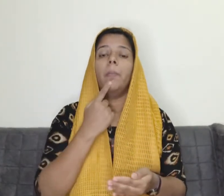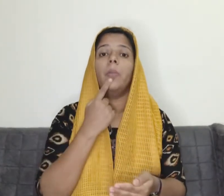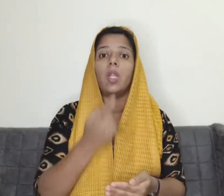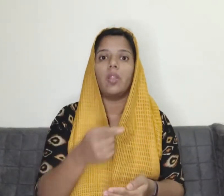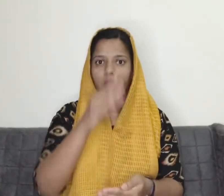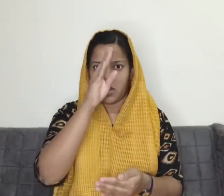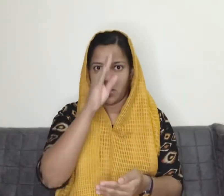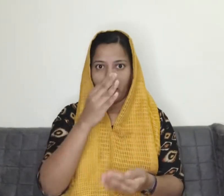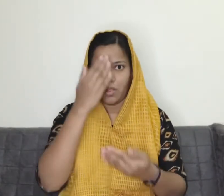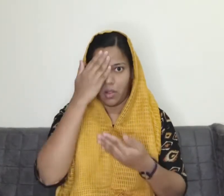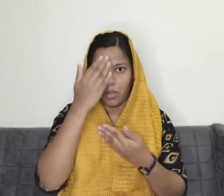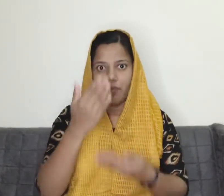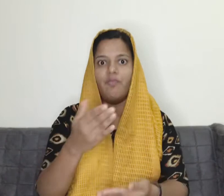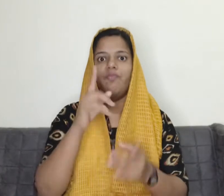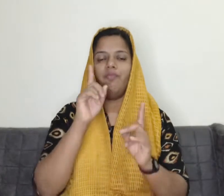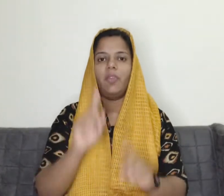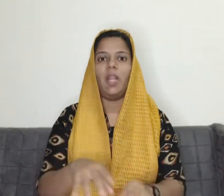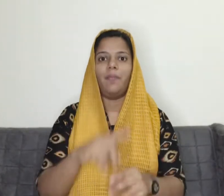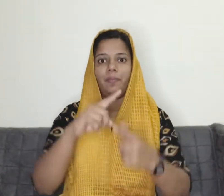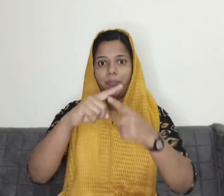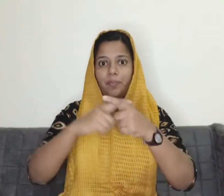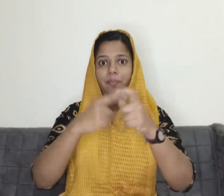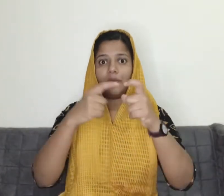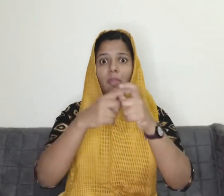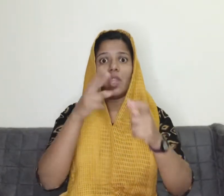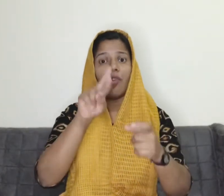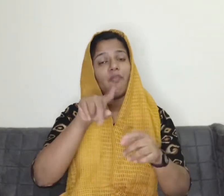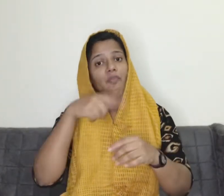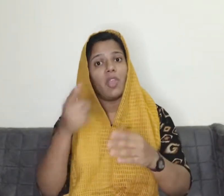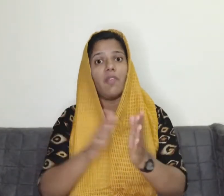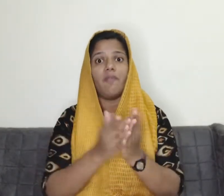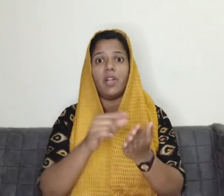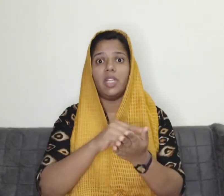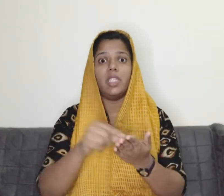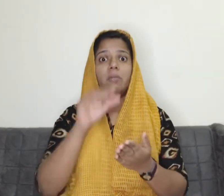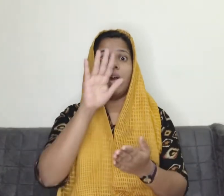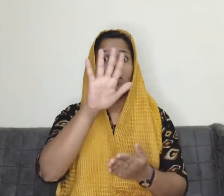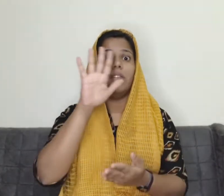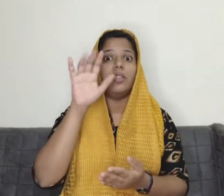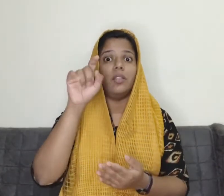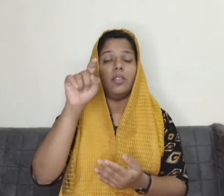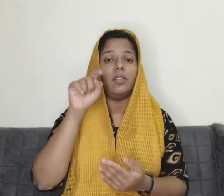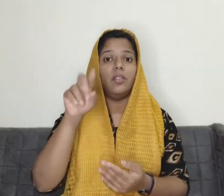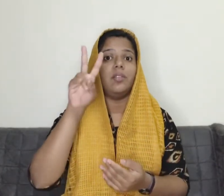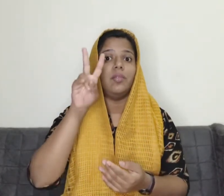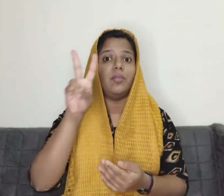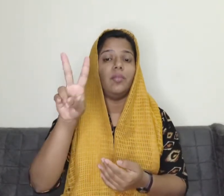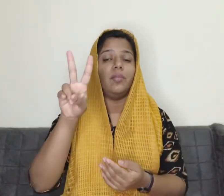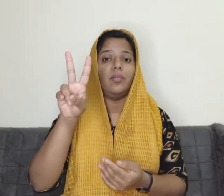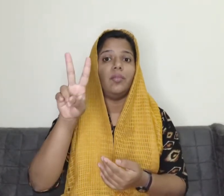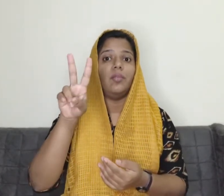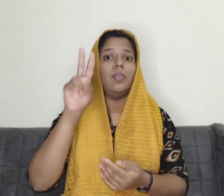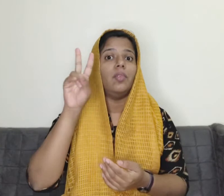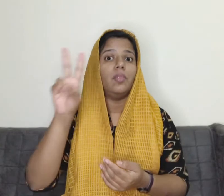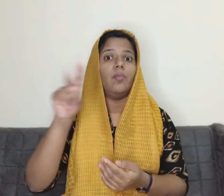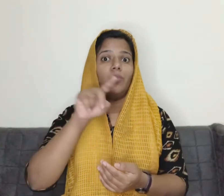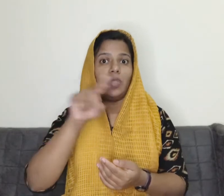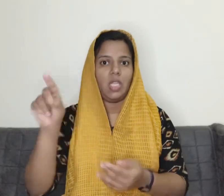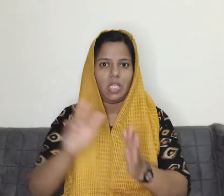കേൾക്കണം. വേദപുസ്തകത്തിൽ, യിരെമ്യാവിൻ്റെ പുസ്തകത്തിൽ തന്നെ വേറൊരു മനോഹരമായ വാക്യമുണ്ട്. 5:2, അതിൻ്റെ 22 ഞാൻ